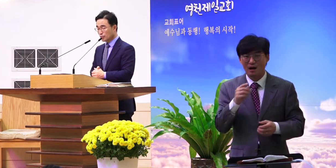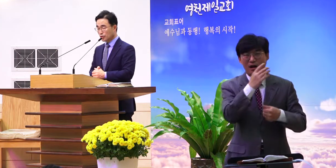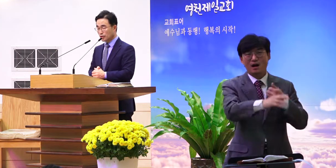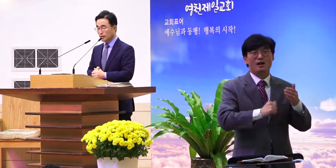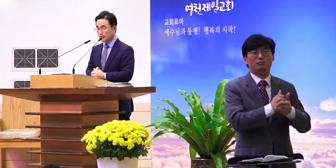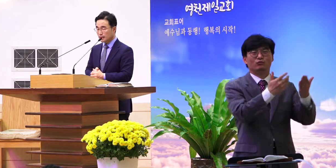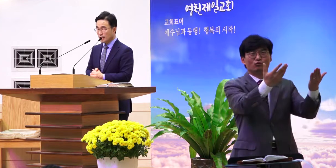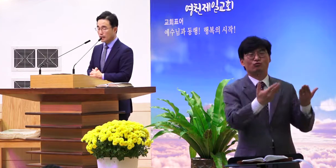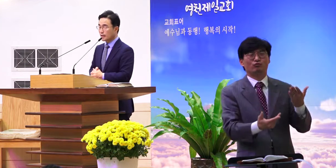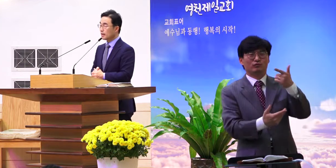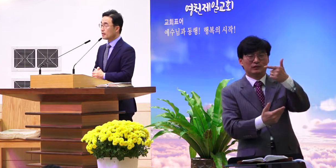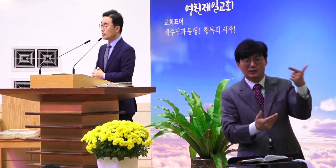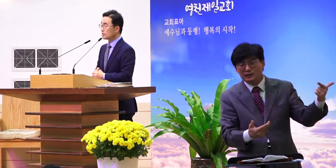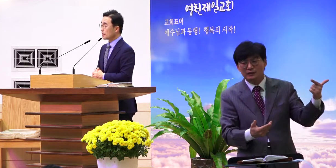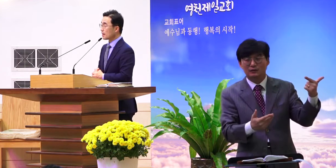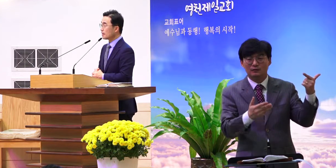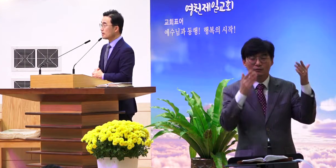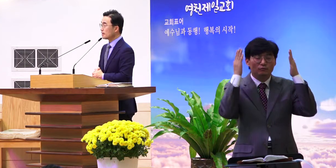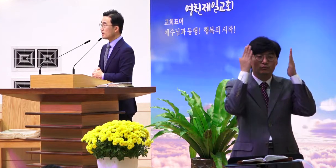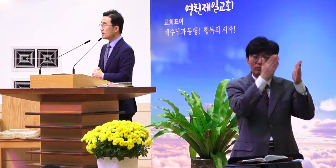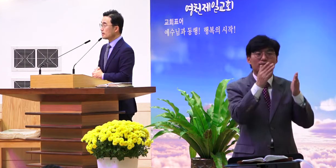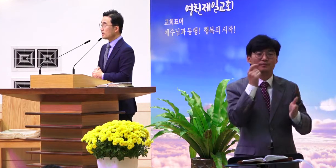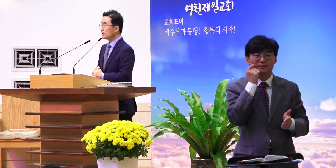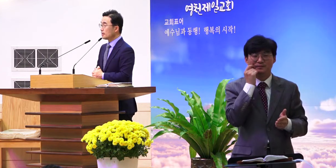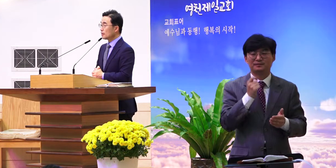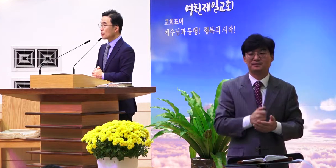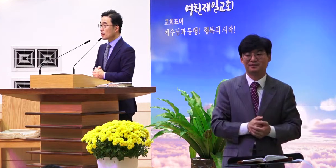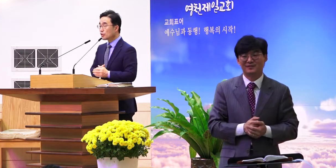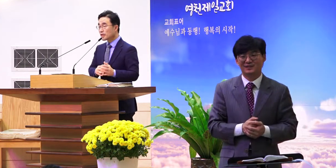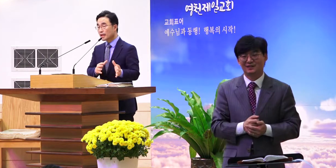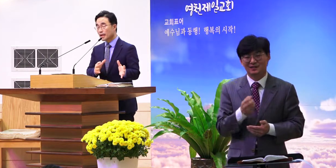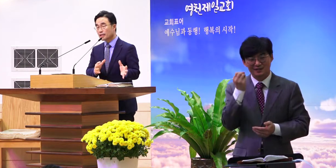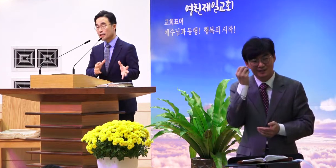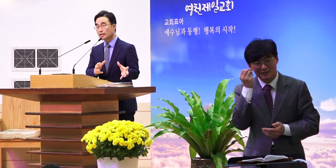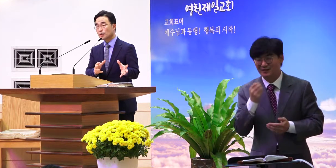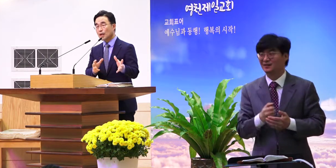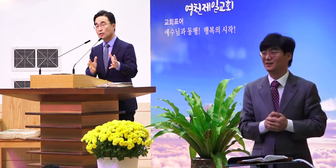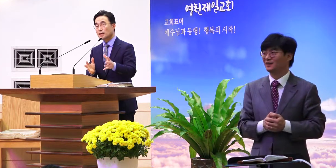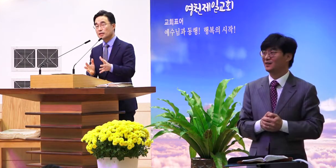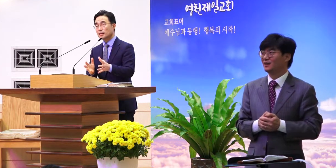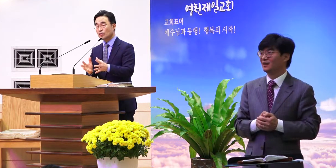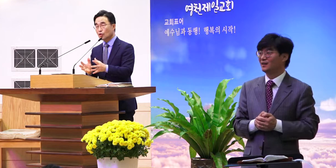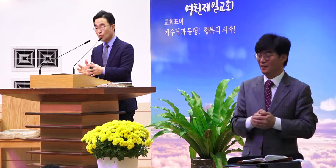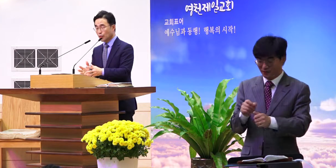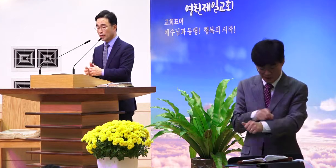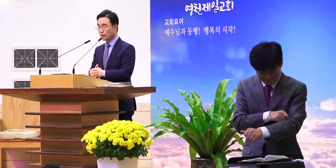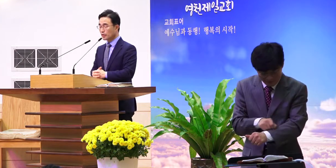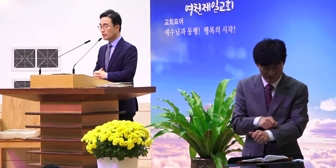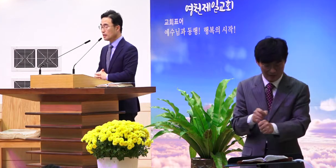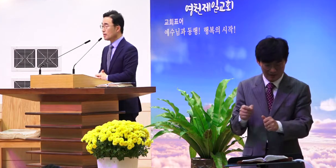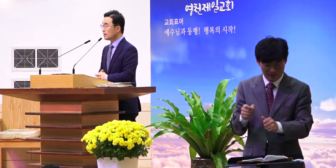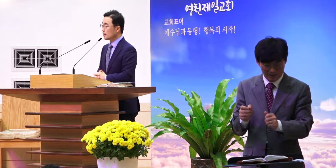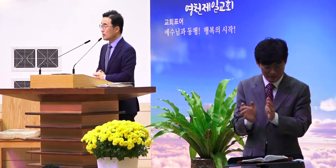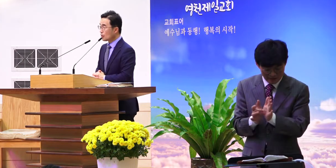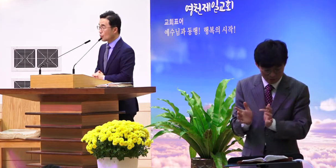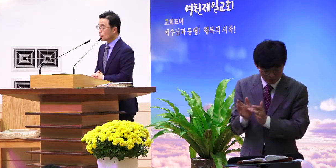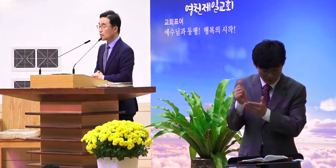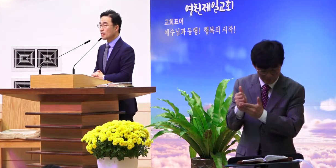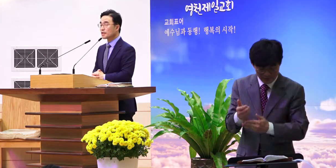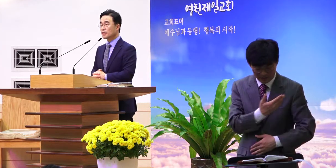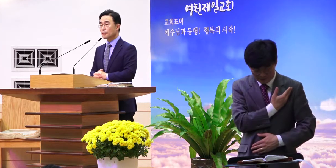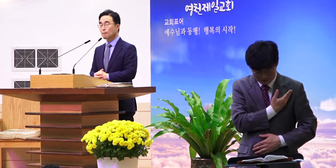하는 부분을 생각하게 됐습니다. 특별히 예수님의 생애, 제자들을 파송하시는 이런 오늘 본문의 내용들을